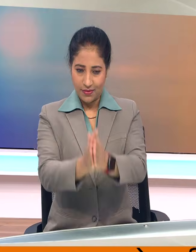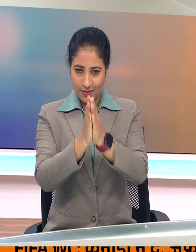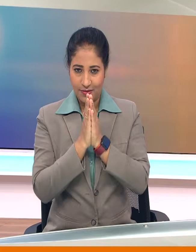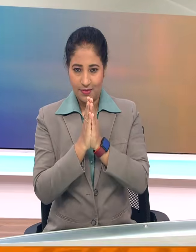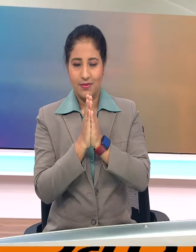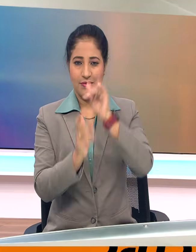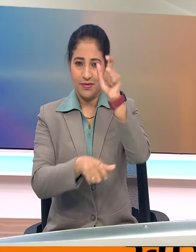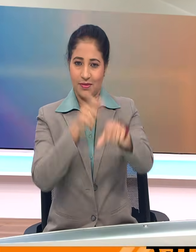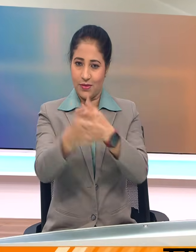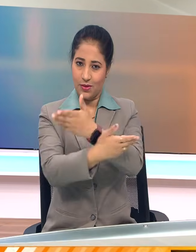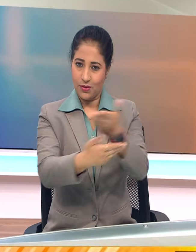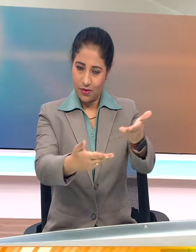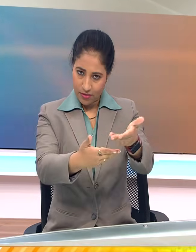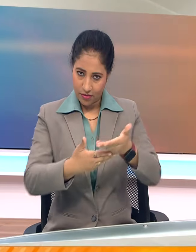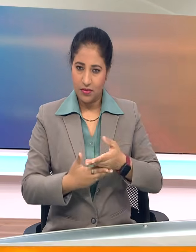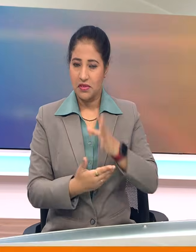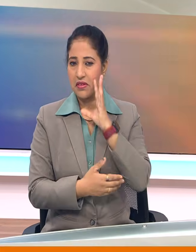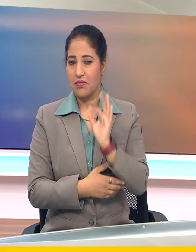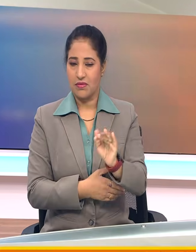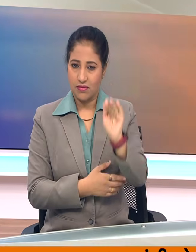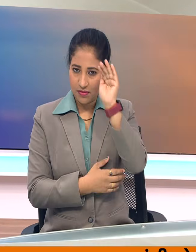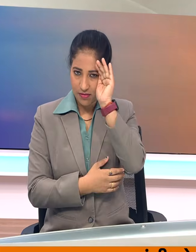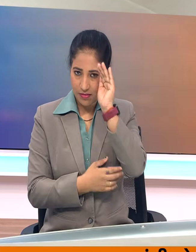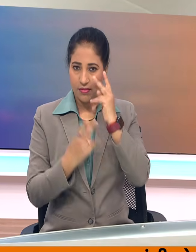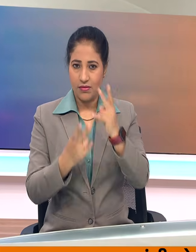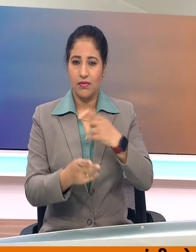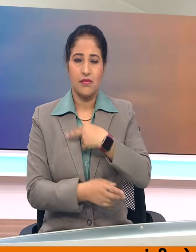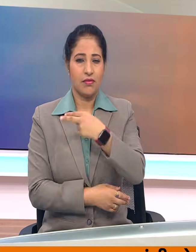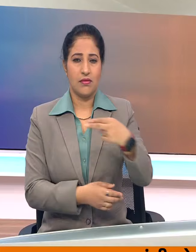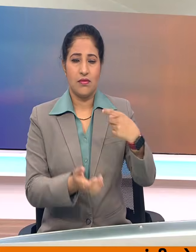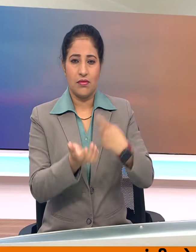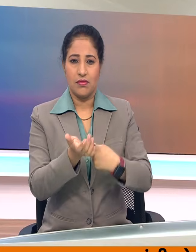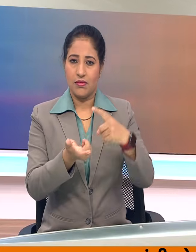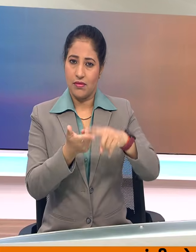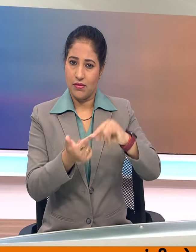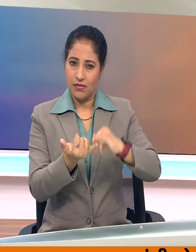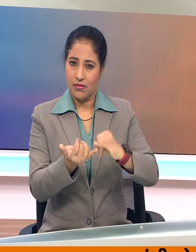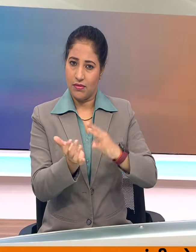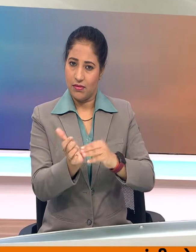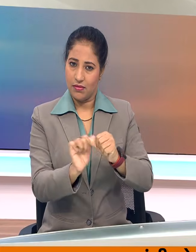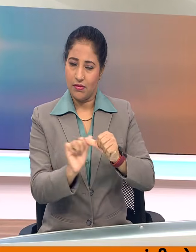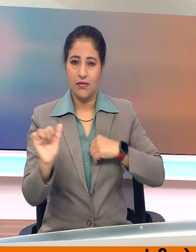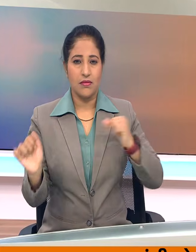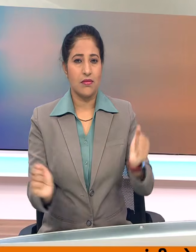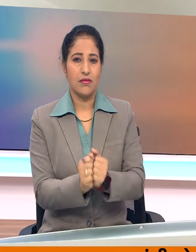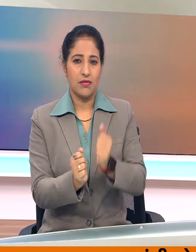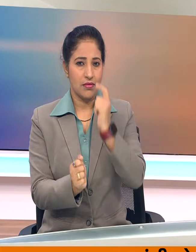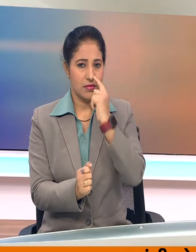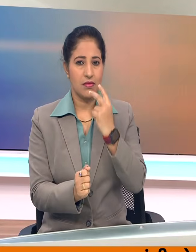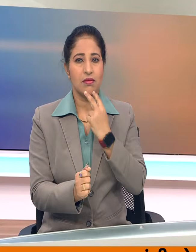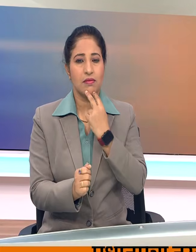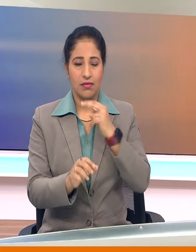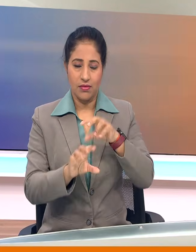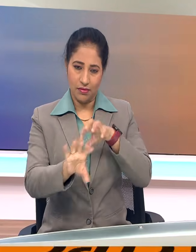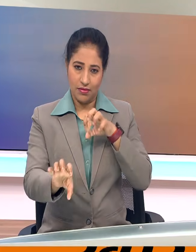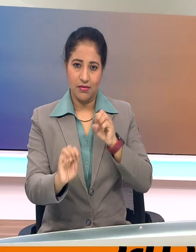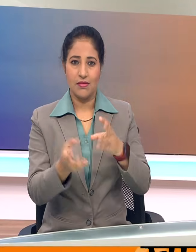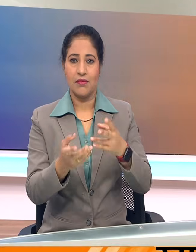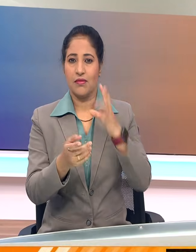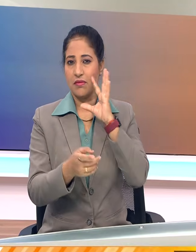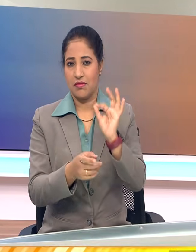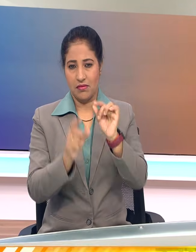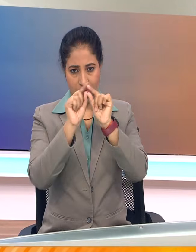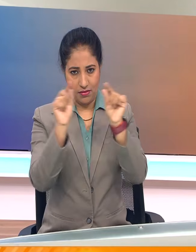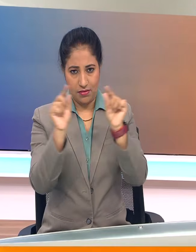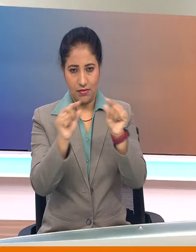नमस्कार, स्वागत है आपका हमारे इस विशेष बुलेटिन में। मैं रेशमा आपके साथ और मेरे साथ हैं मेरी सहयोगी बीना सिंह। आइए